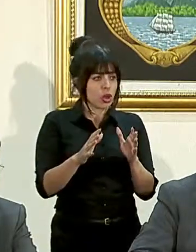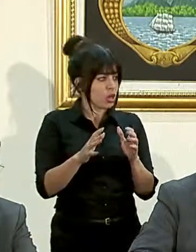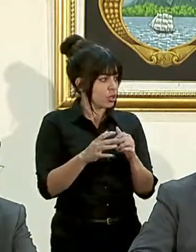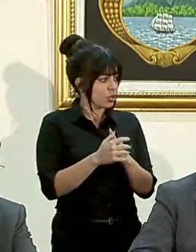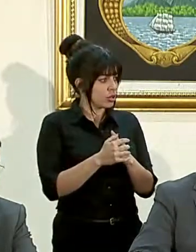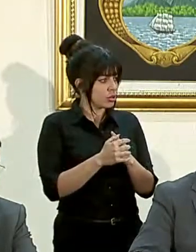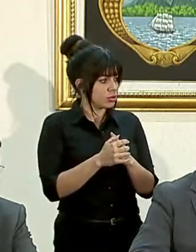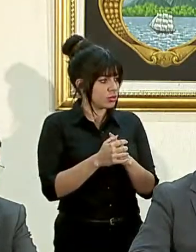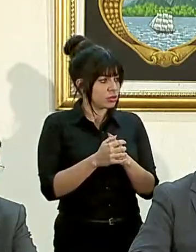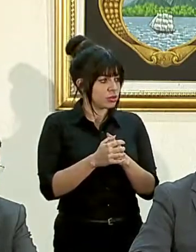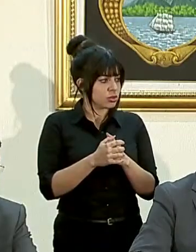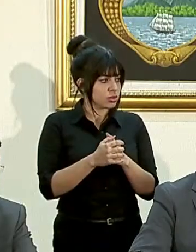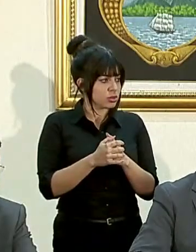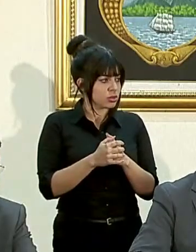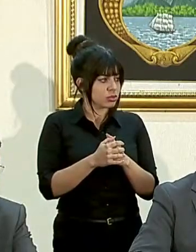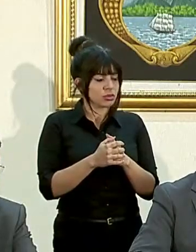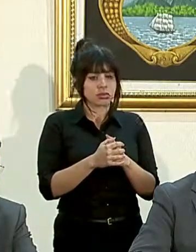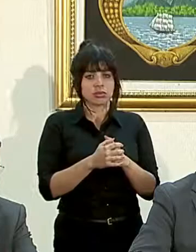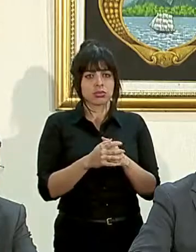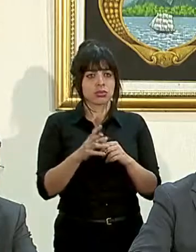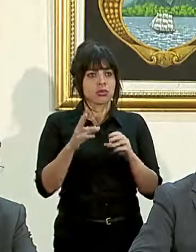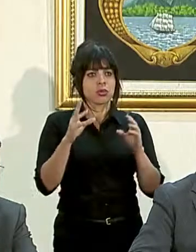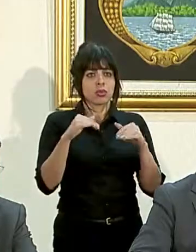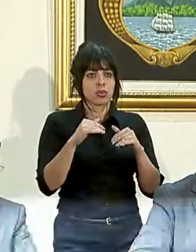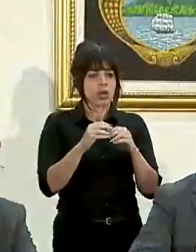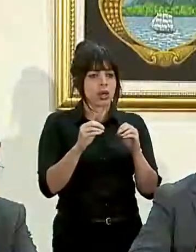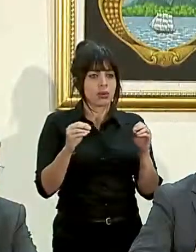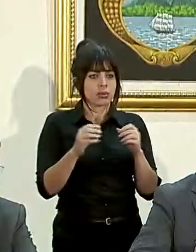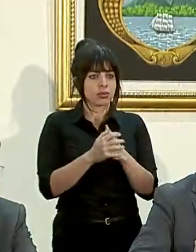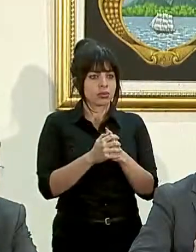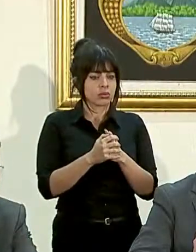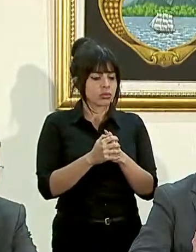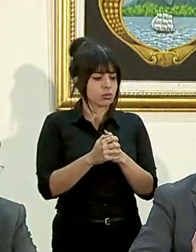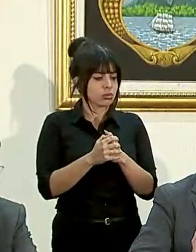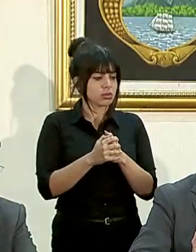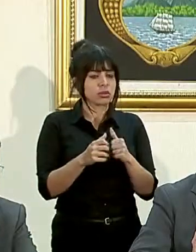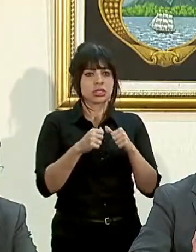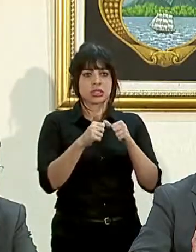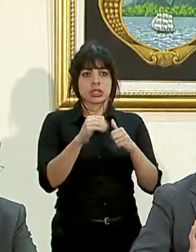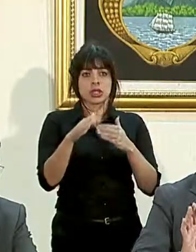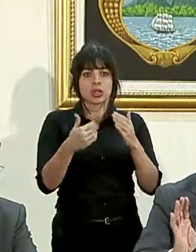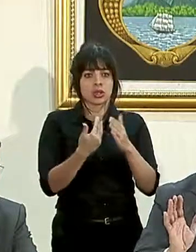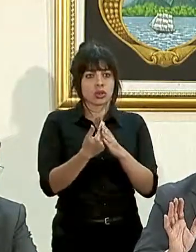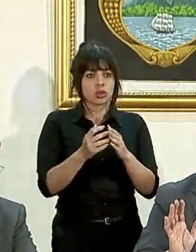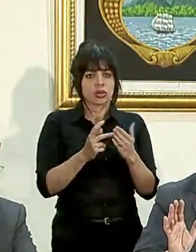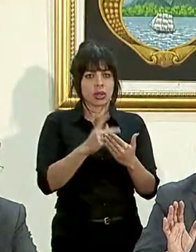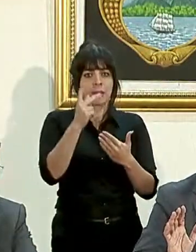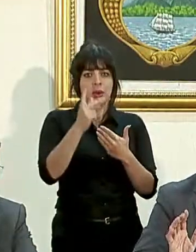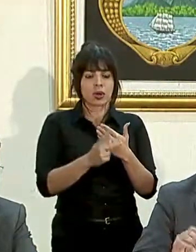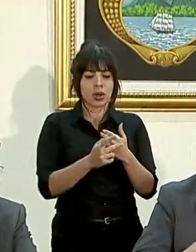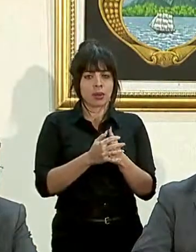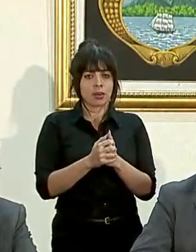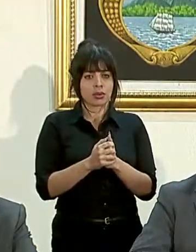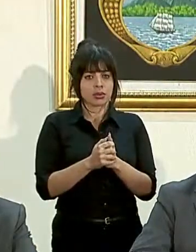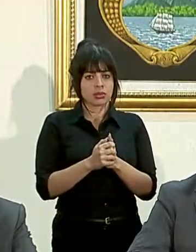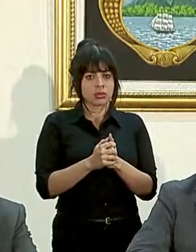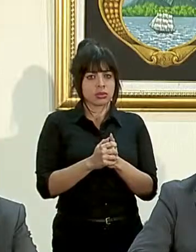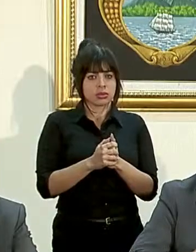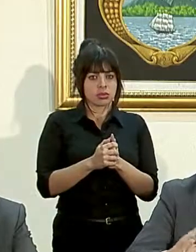pendiente, no sé si… No hay cambios en ese sentido. Siguen están todos. Están programados todavía. Están programados.